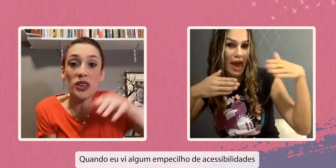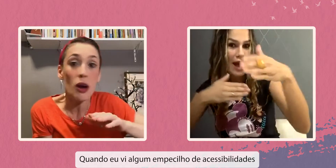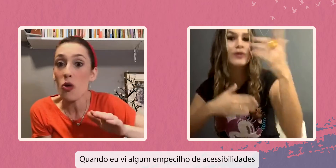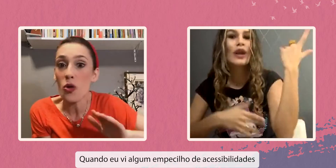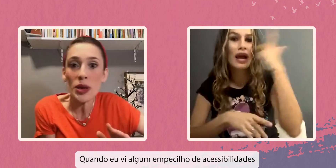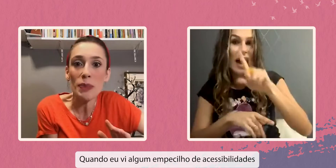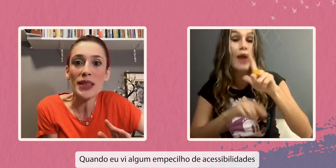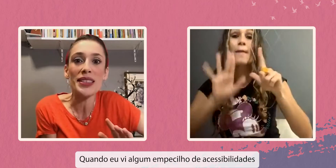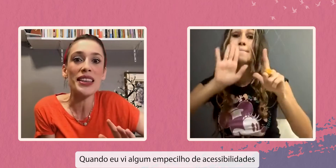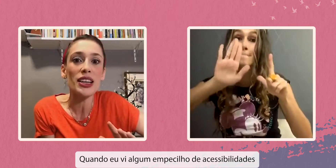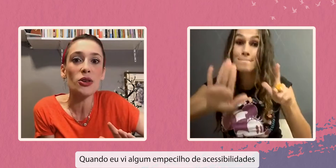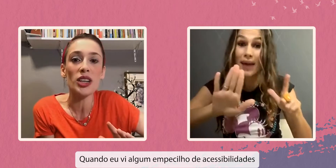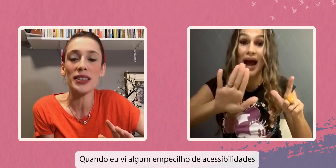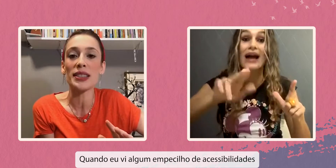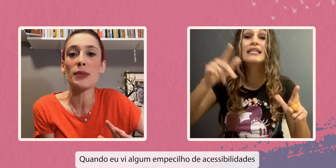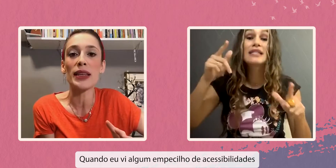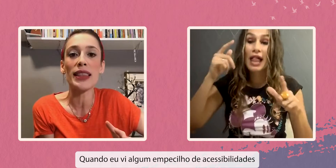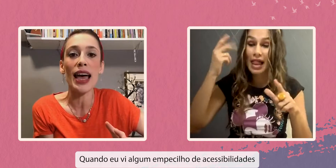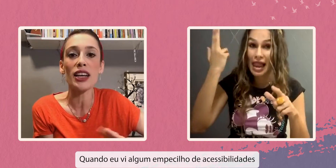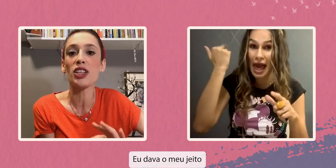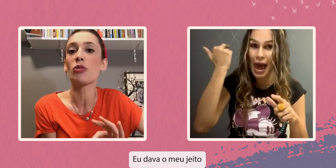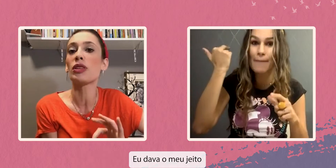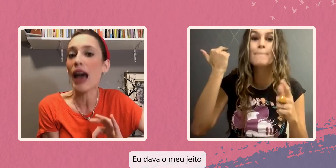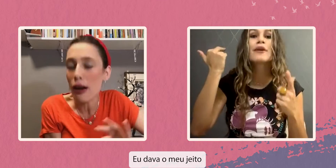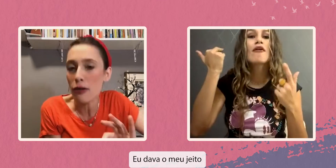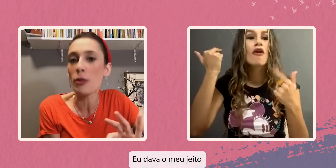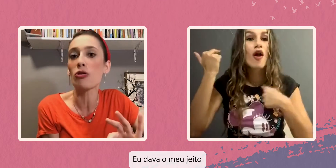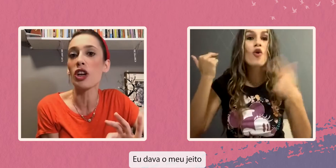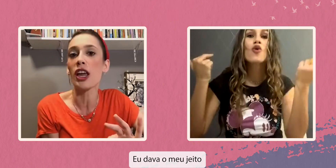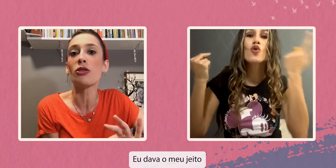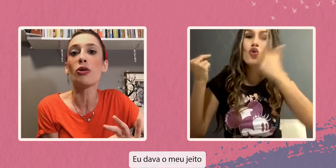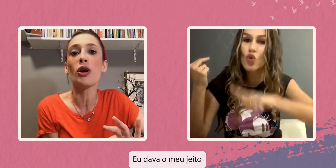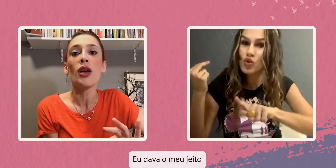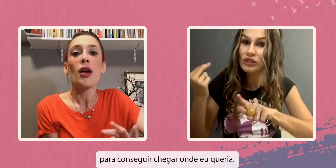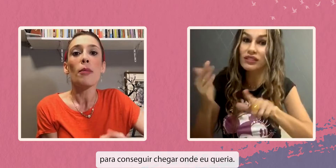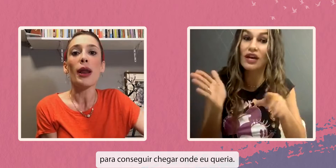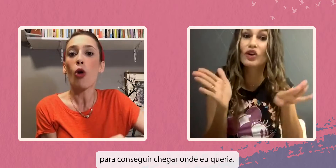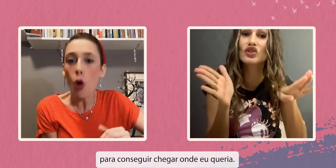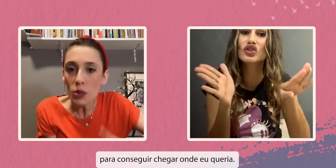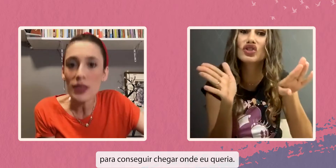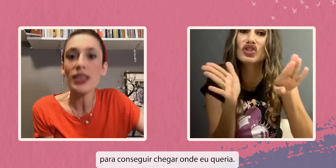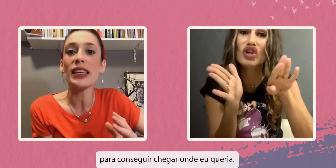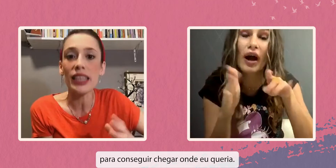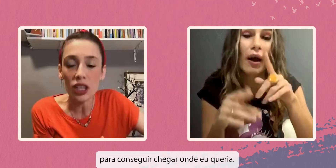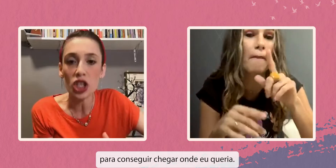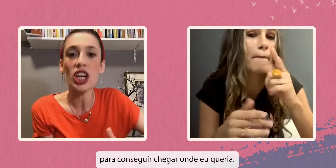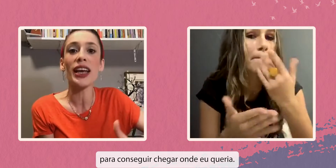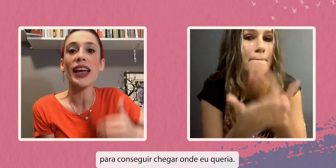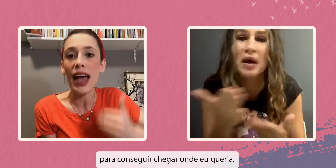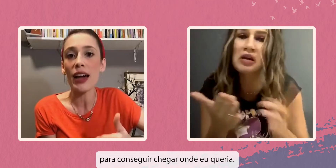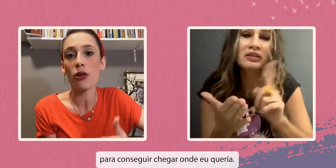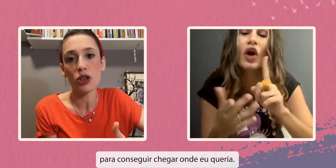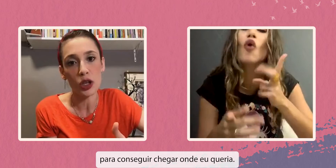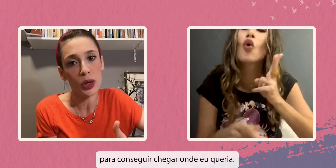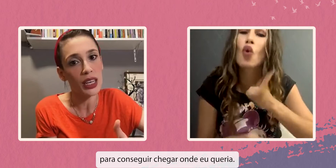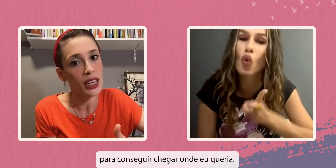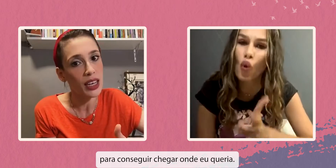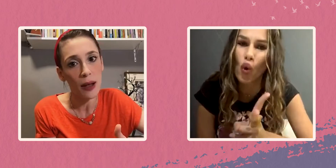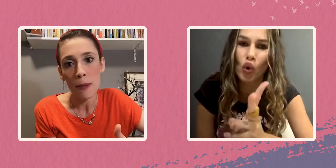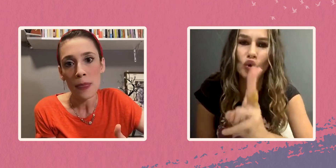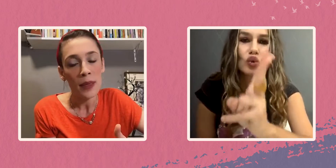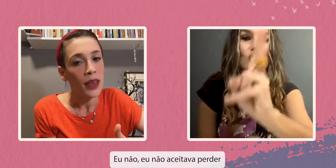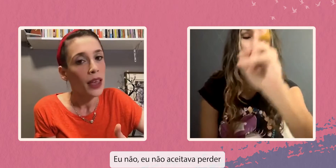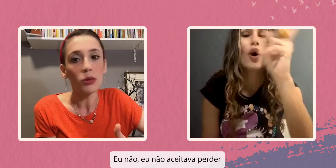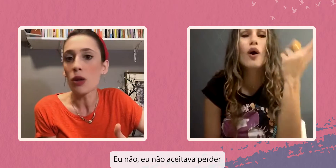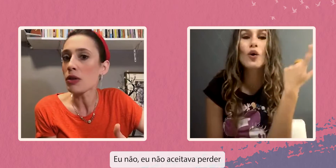Quando eu via alguma atividade, eu dava o meu jeito para conseguir chegar onde eu